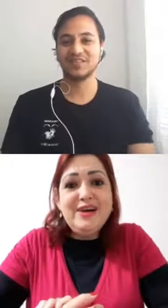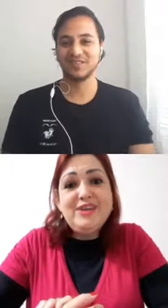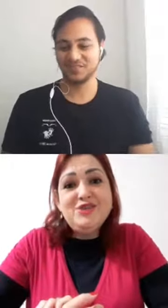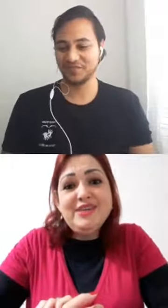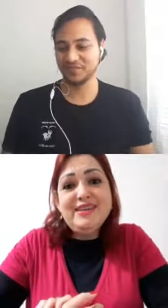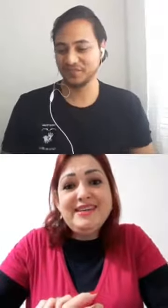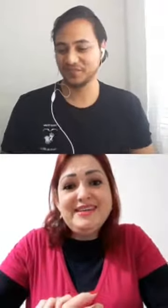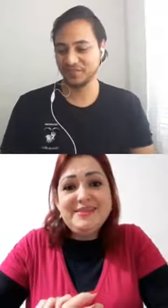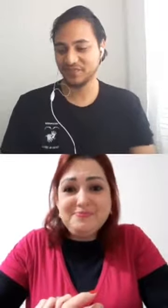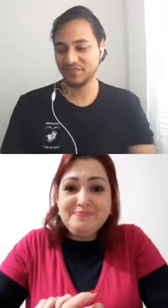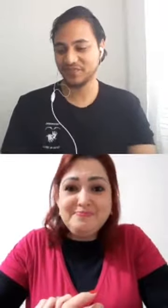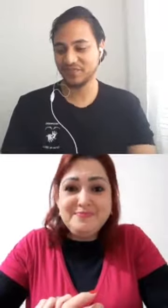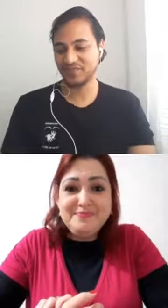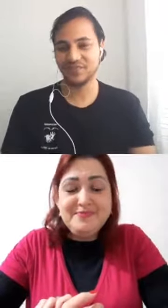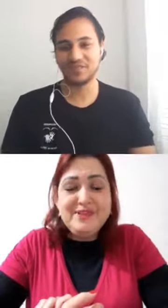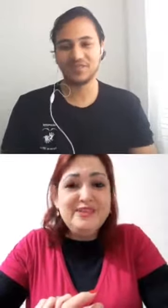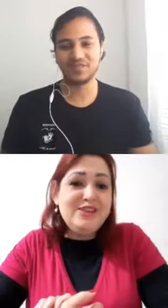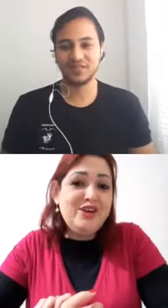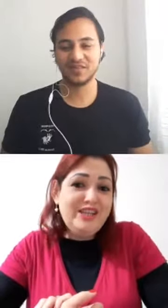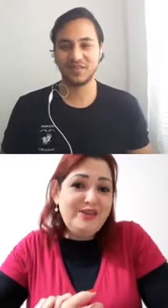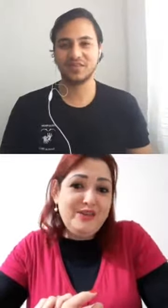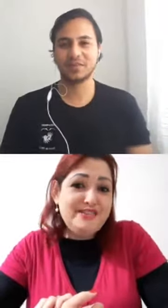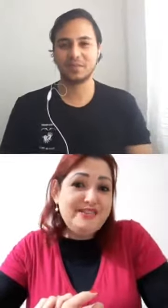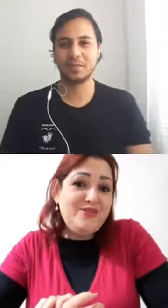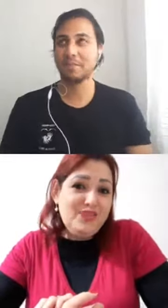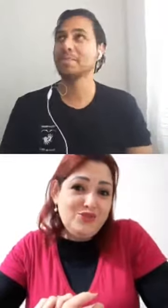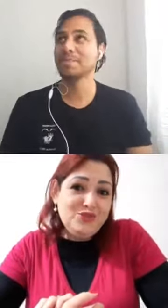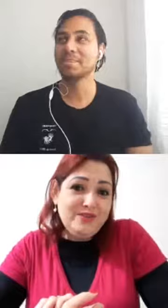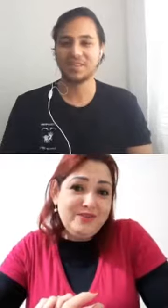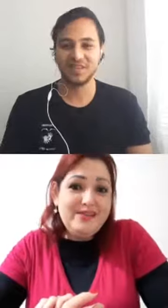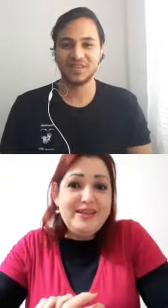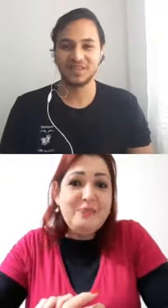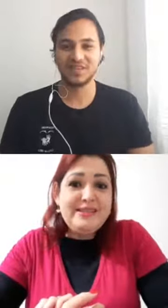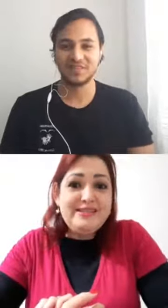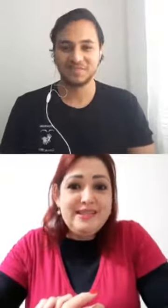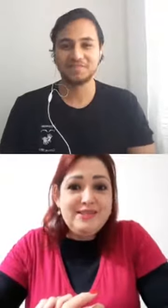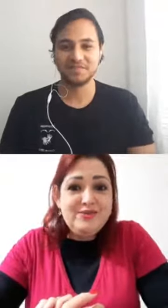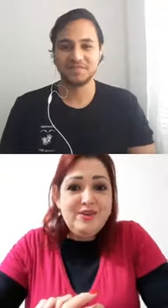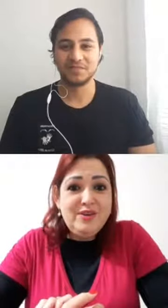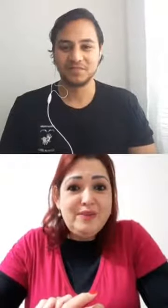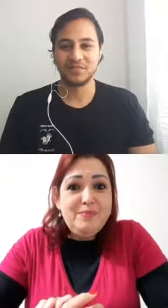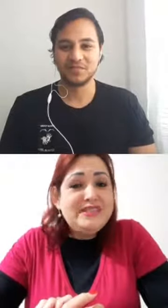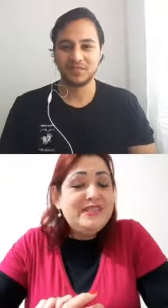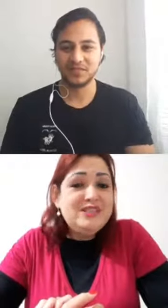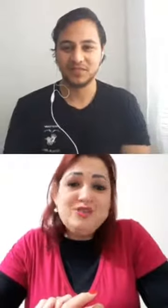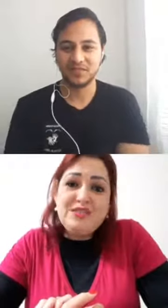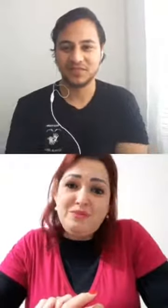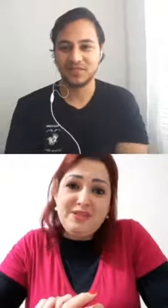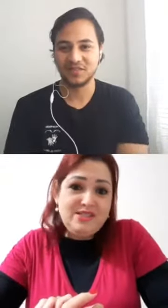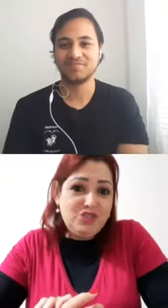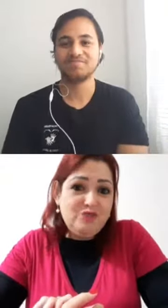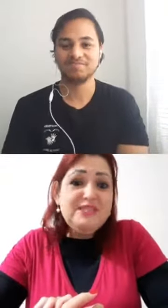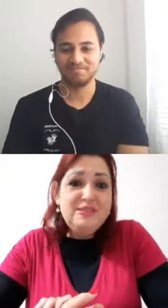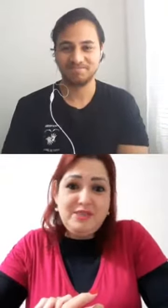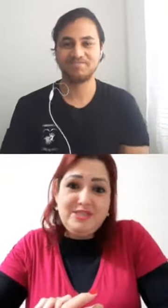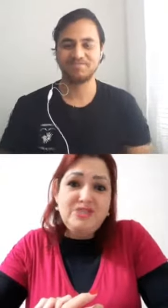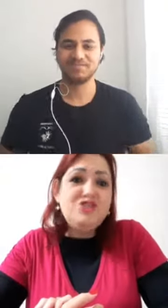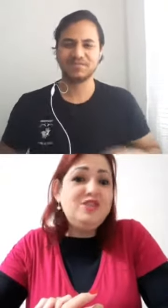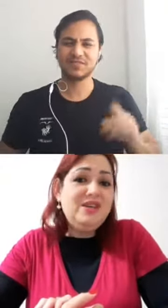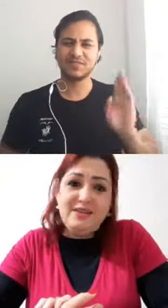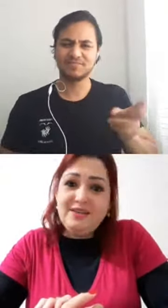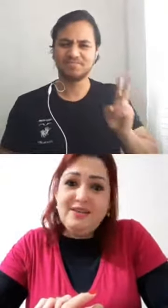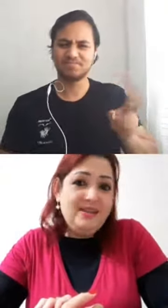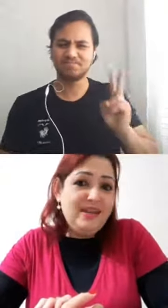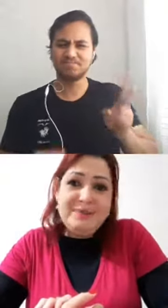Eu acho que talvez agora ele fez esse vídeo e tá aparecendo, mas que isso sempre existiu e sempre